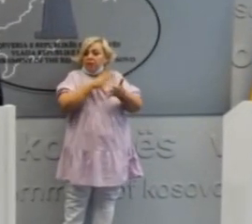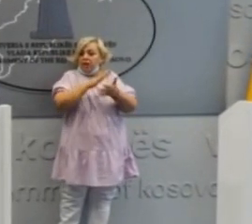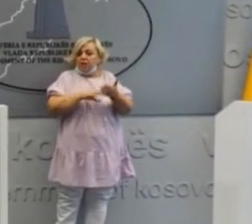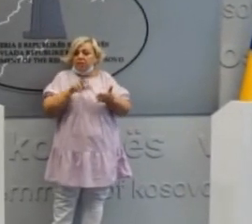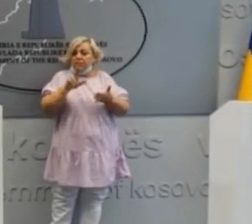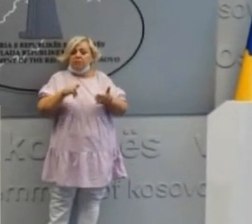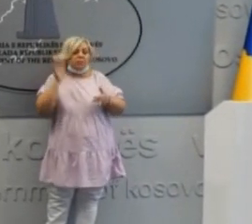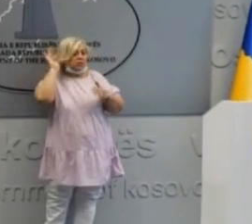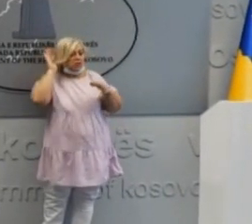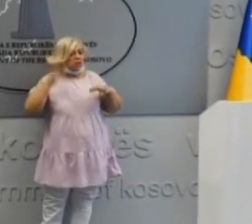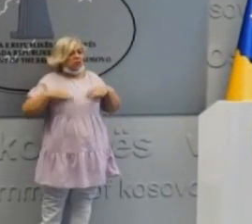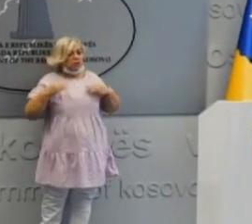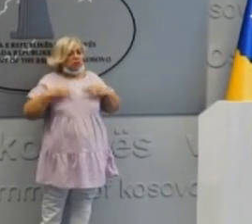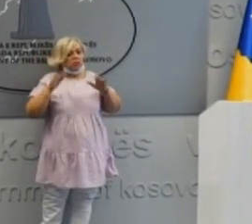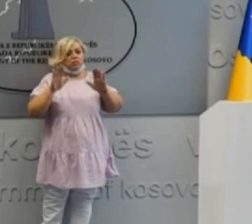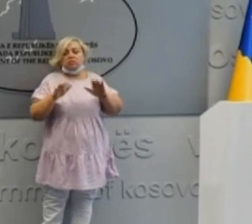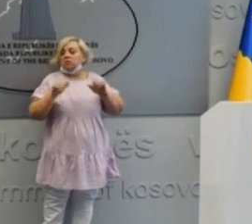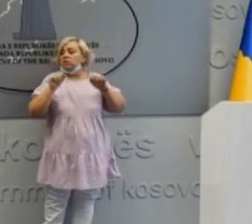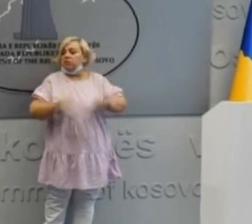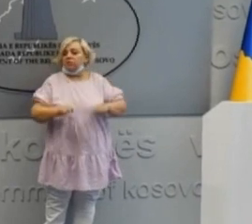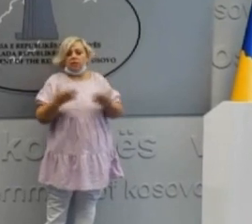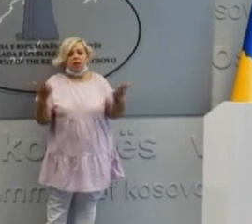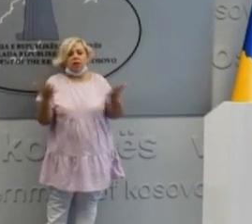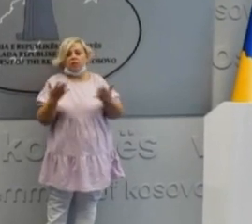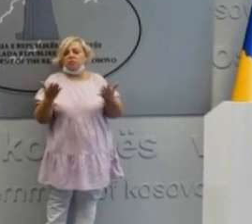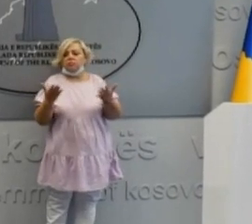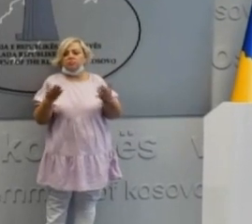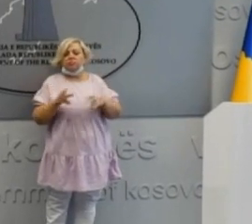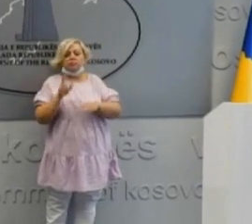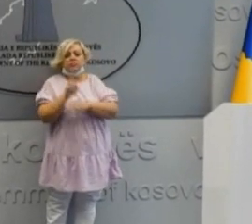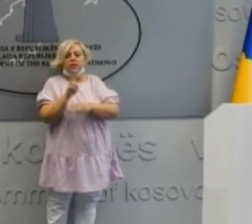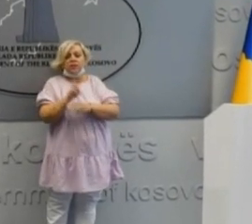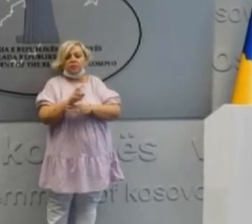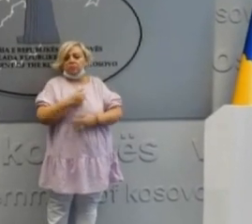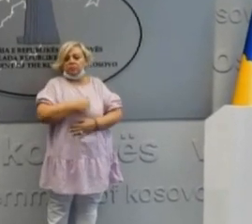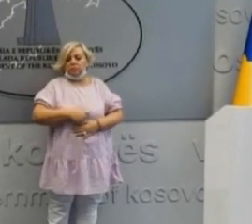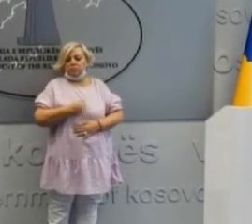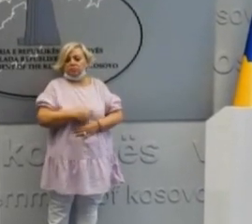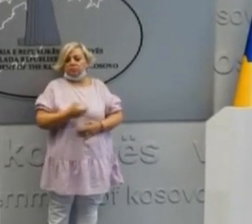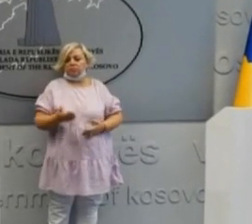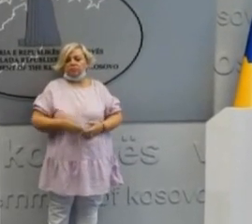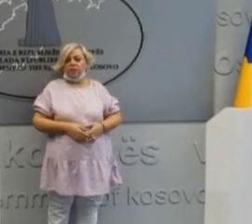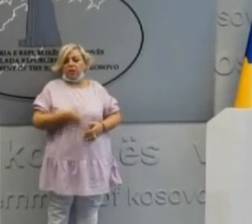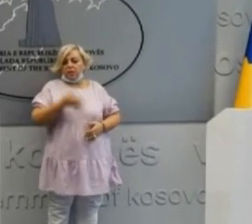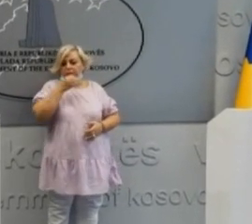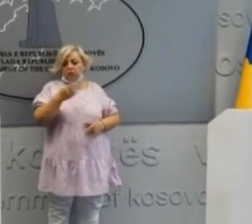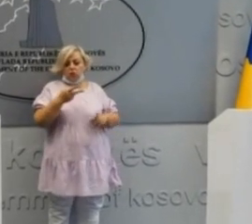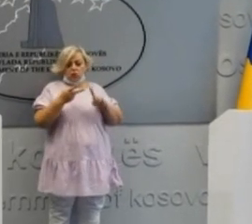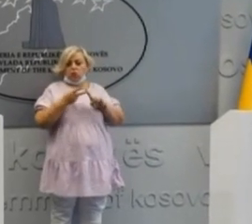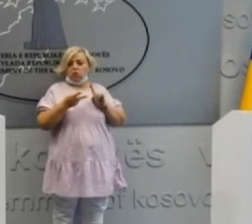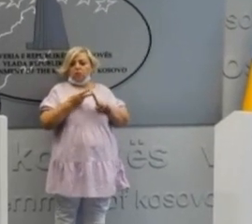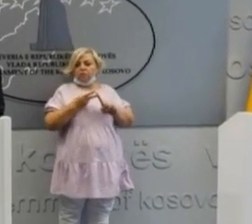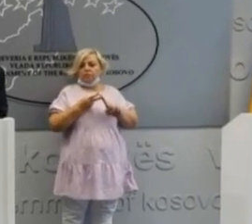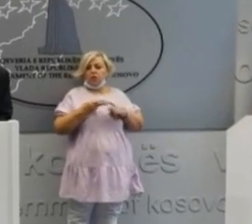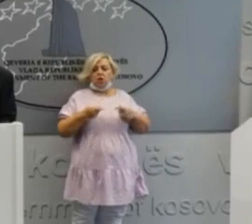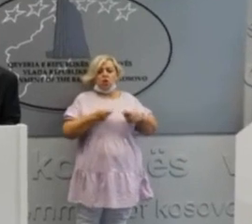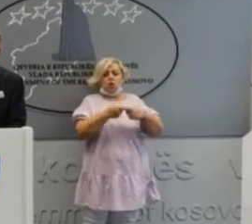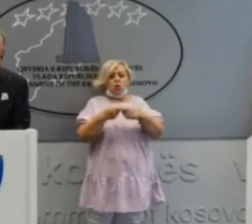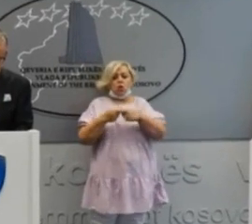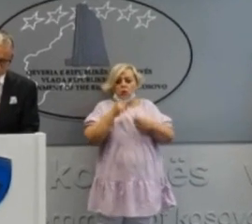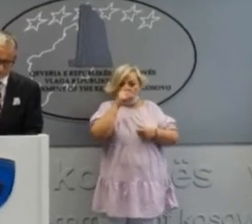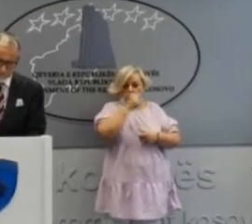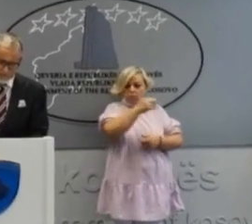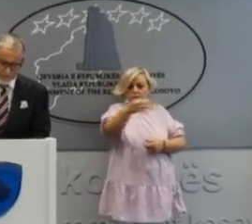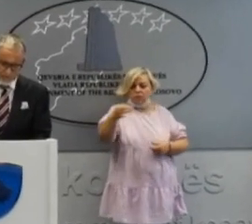dhe Ministria Shëndetësisë se si do të shtohen kapacitetet për trajtimin e pacientëve? Dhe pyetja e dytë për asociacionin e